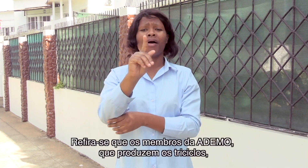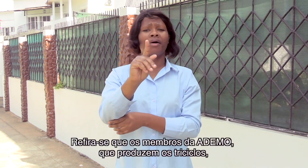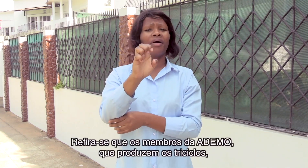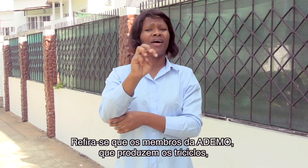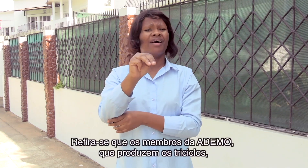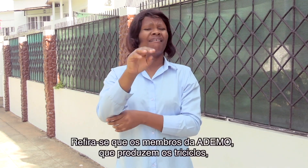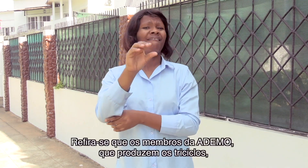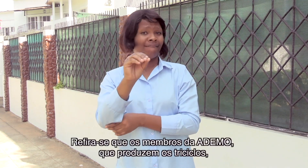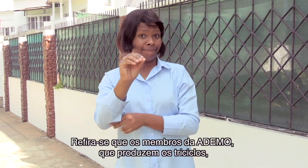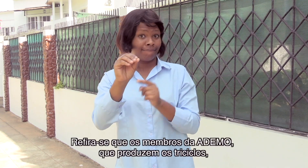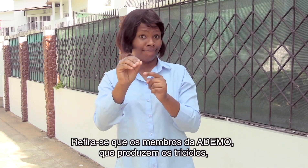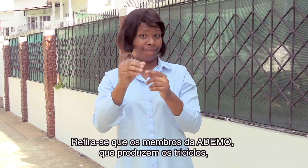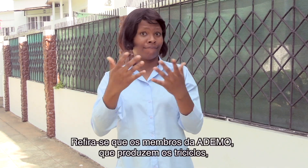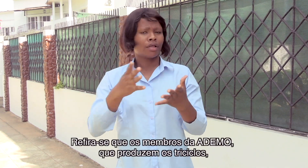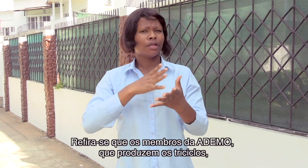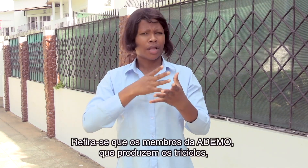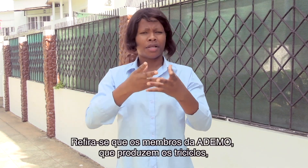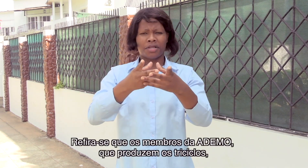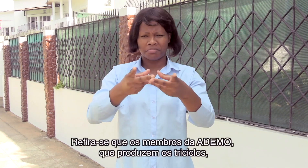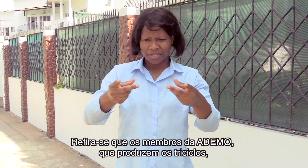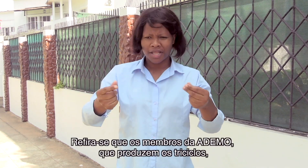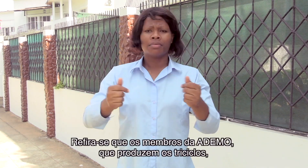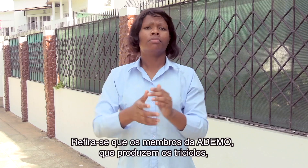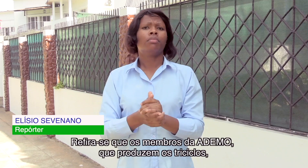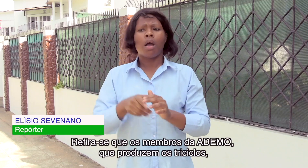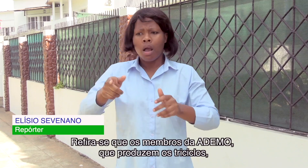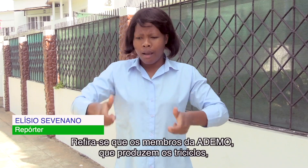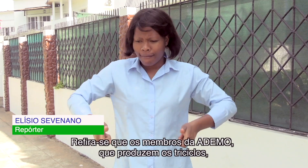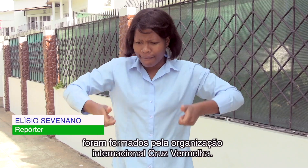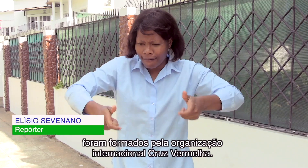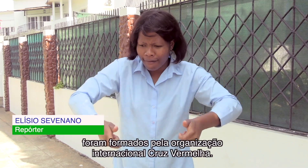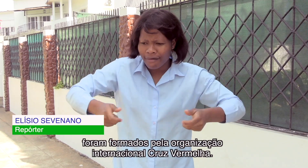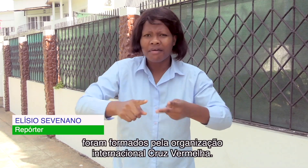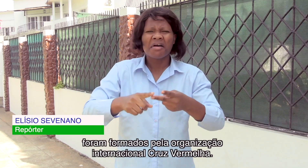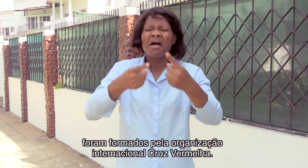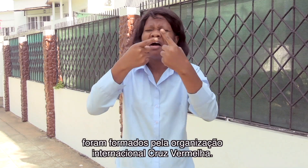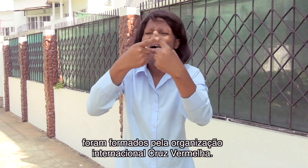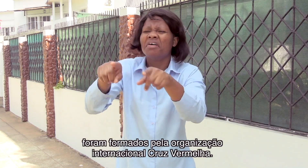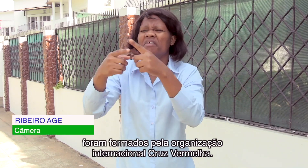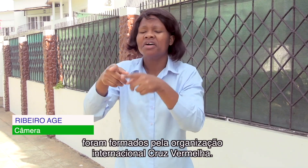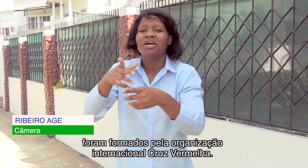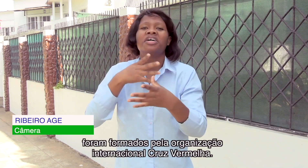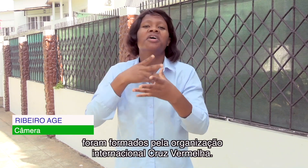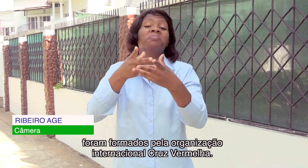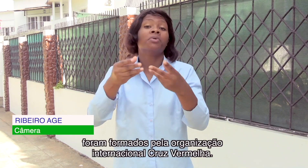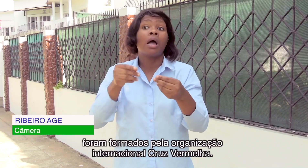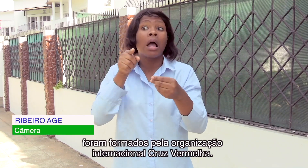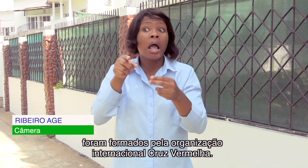refira-se que os membros da demo que produzem os triciclos foram formados pela organização internacional Cruz